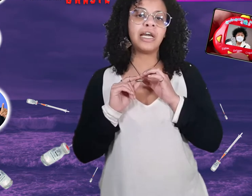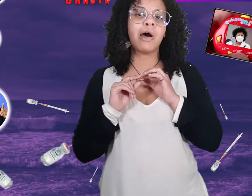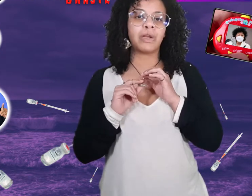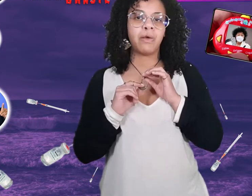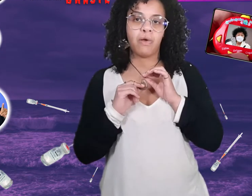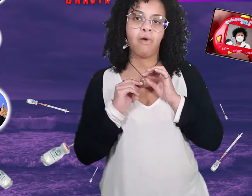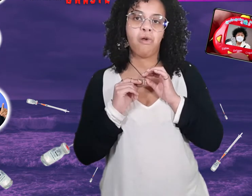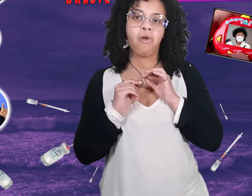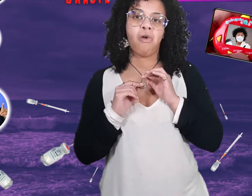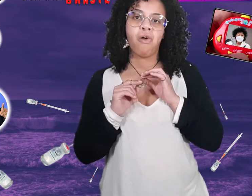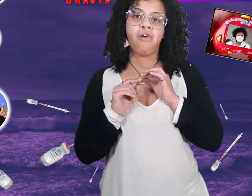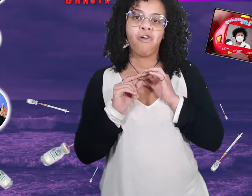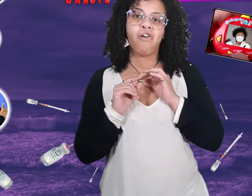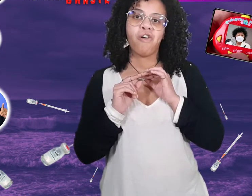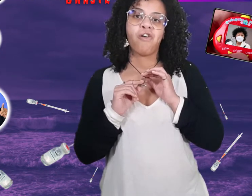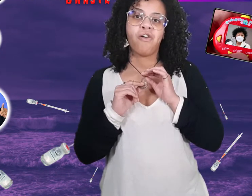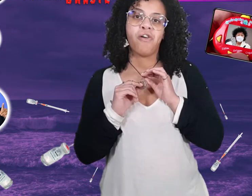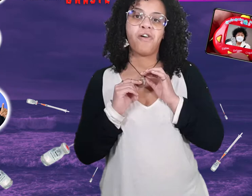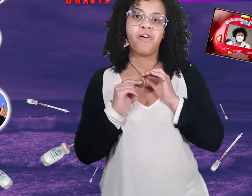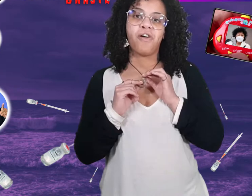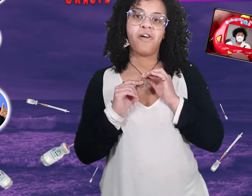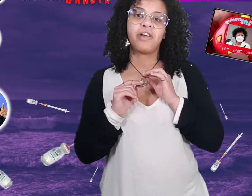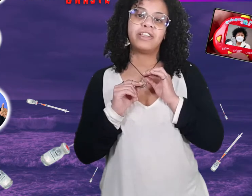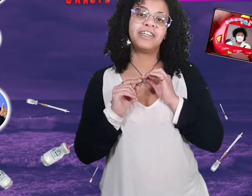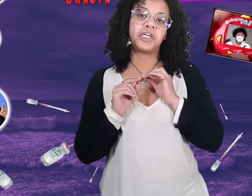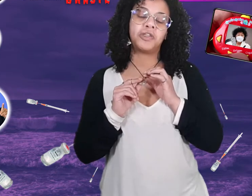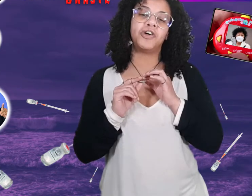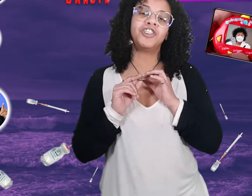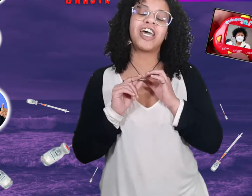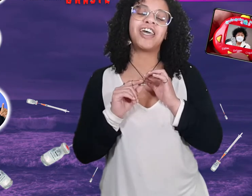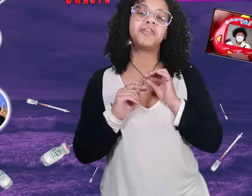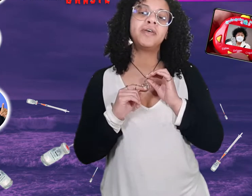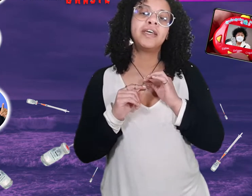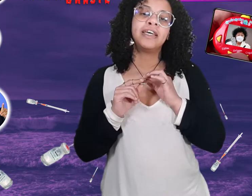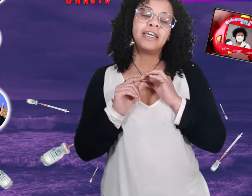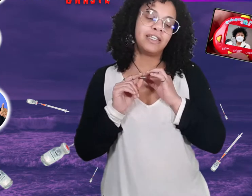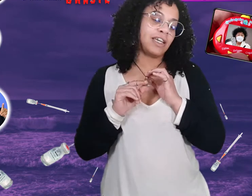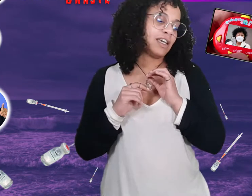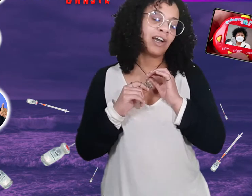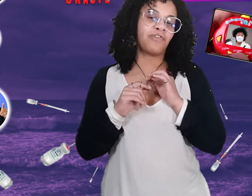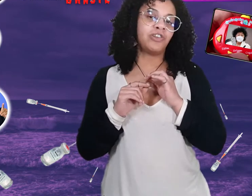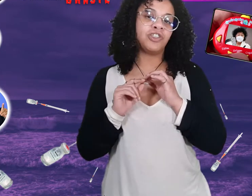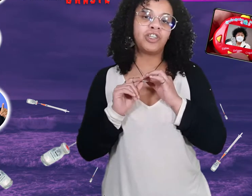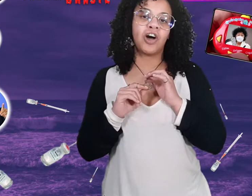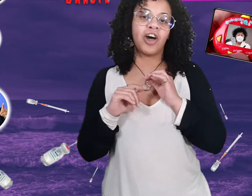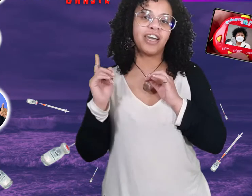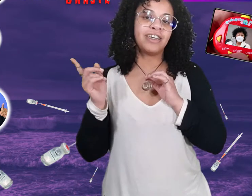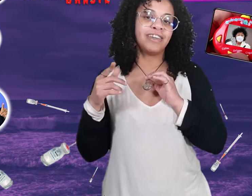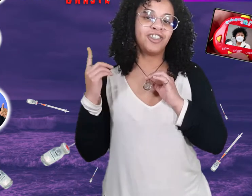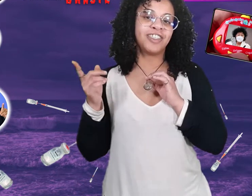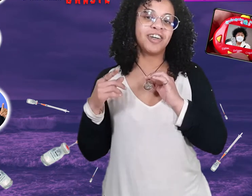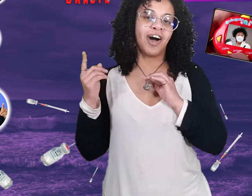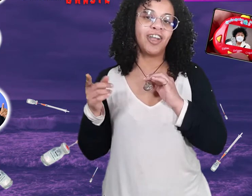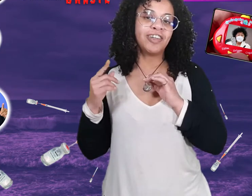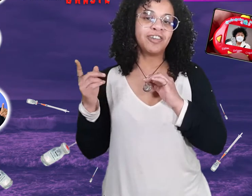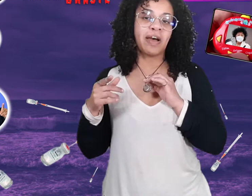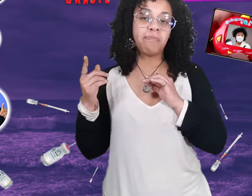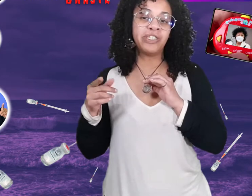legal, né? Tem Kimar que é chato. E tem chato Rogério. Tem chato Rogério. E tem Cavalo de Troia que desenrola o que não é